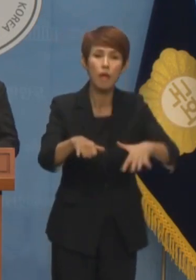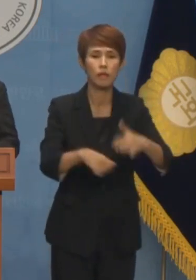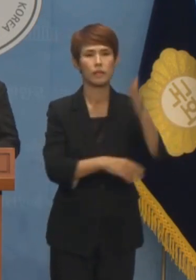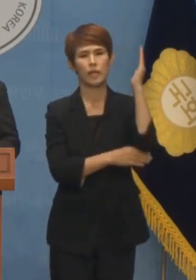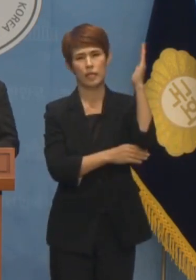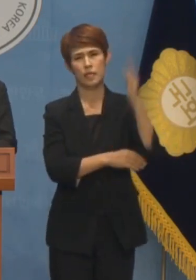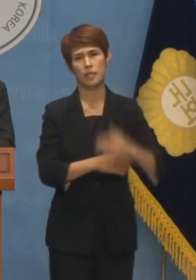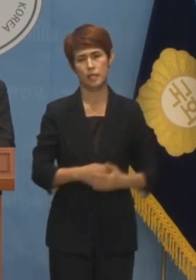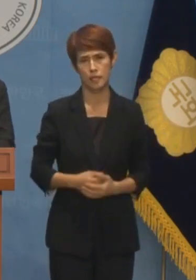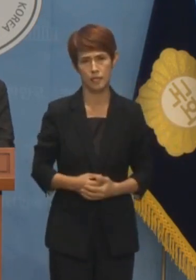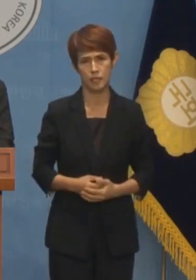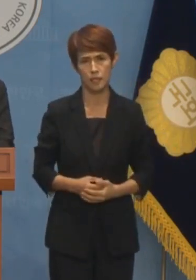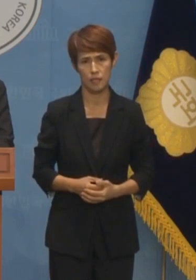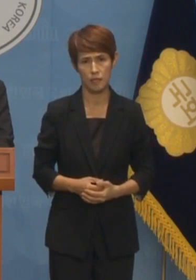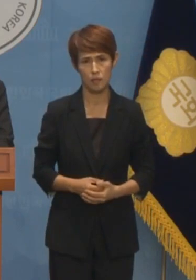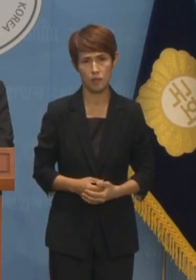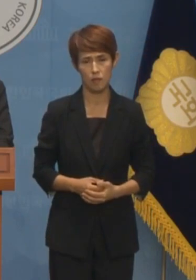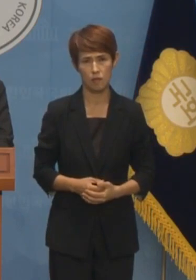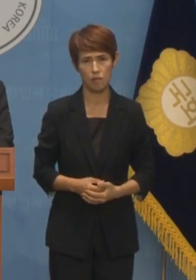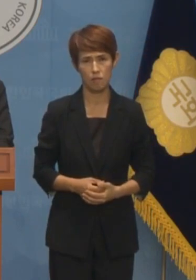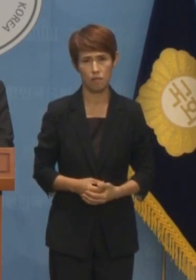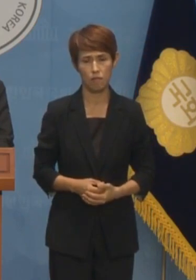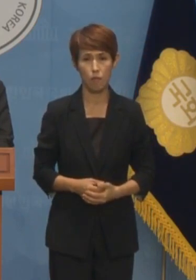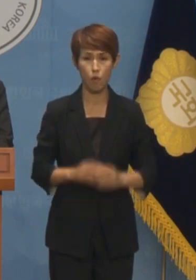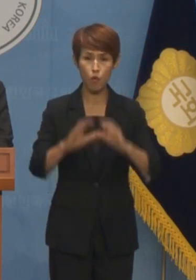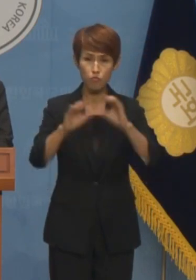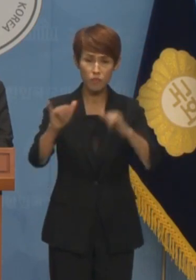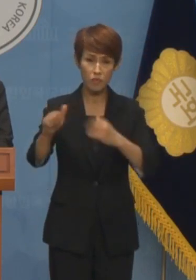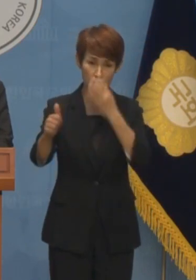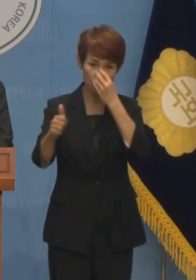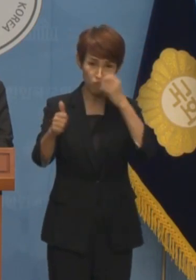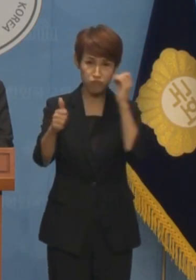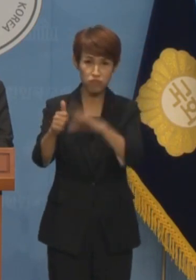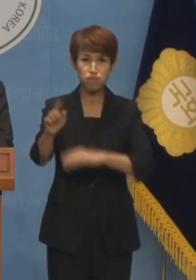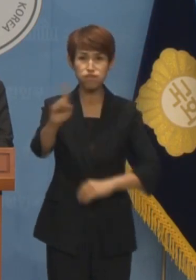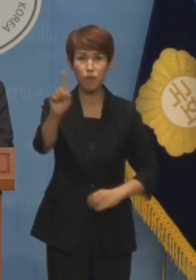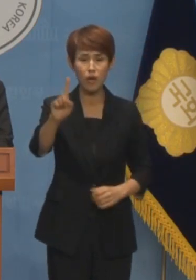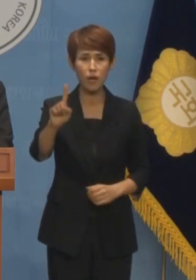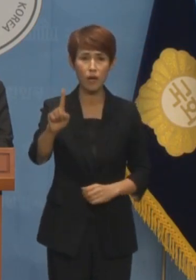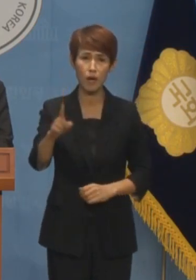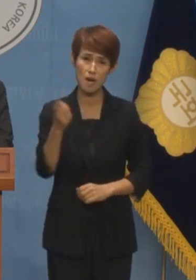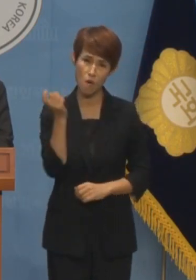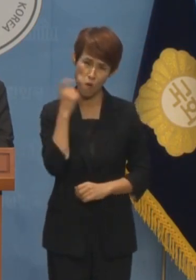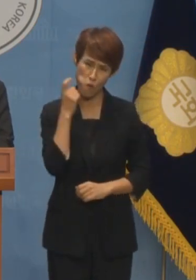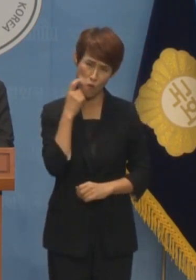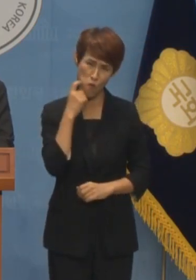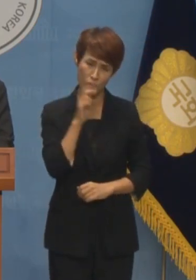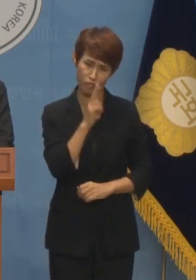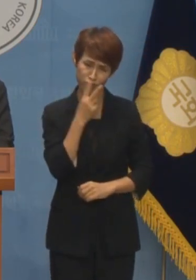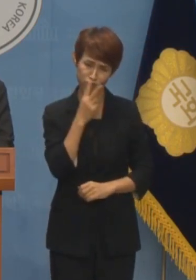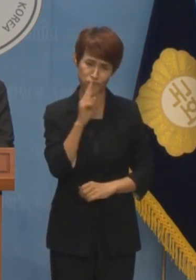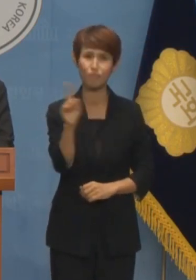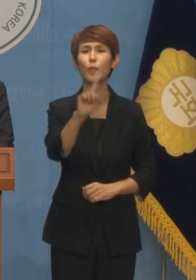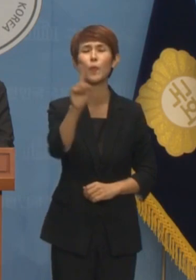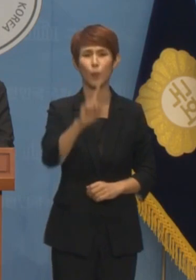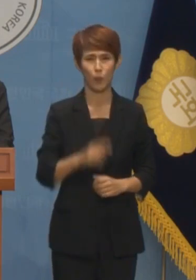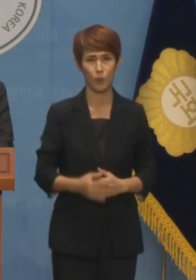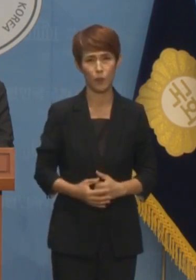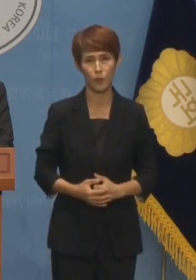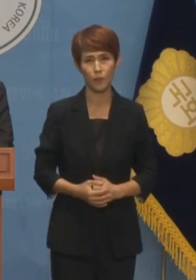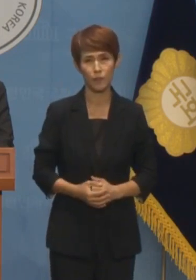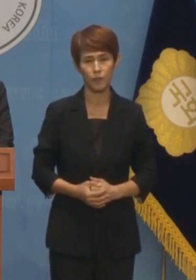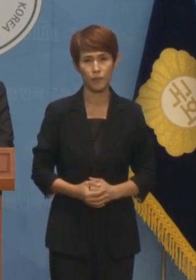나옵니다. 도대체 얼마나 국민을 우습게 알면 이런 가당치도 않은 억지 변명을